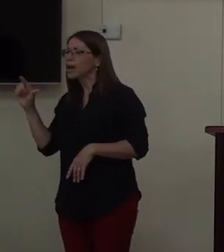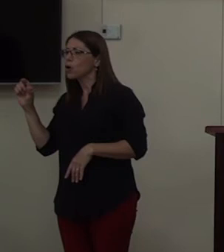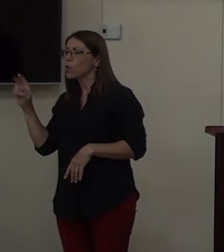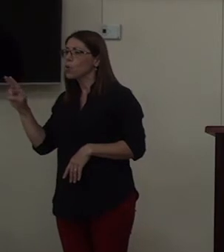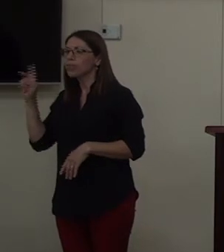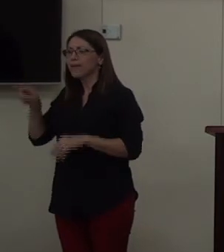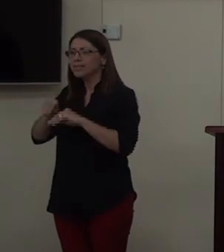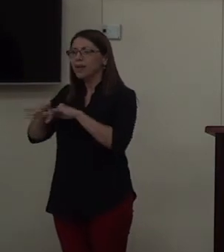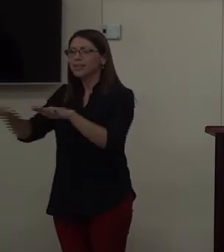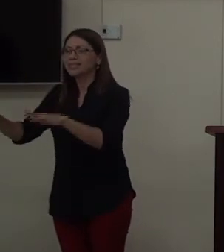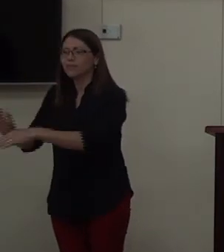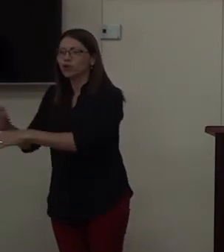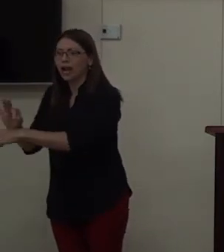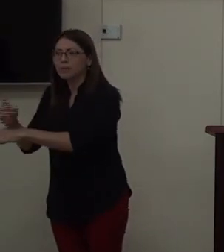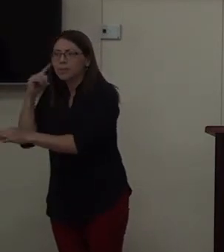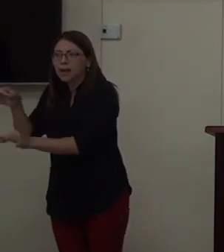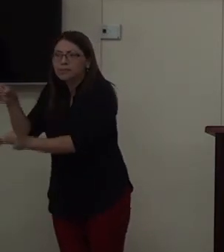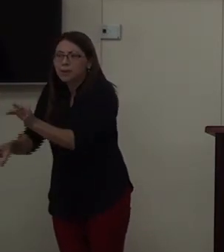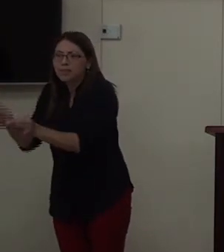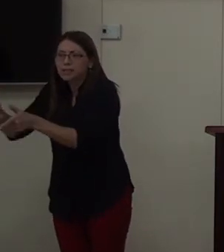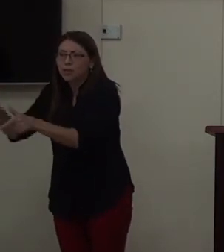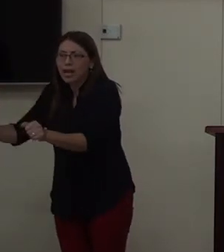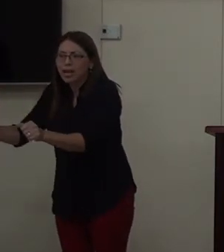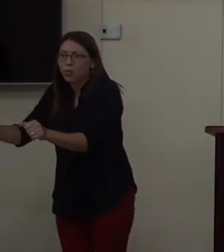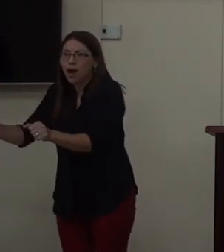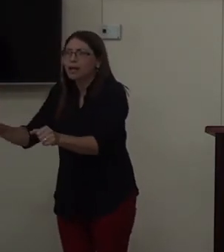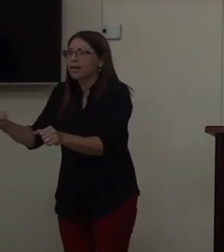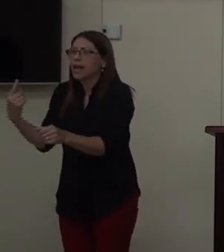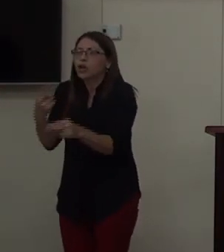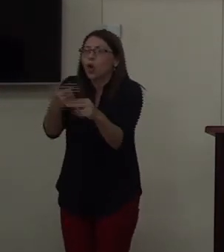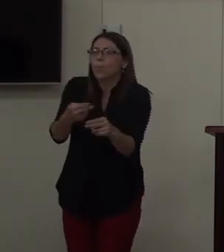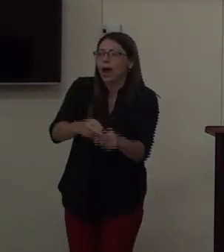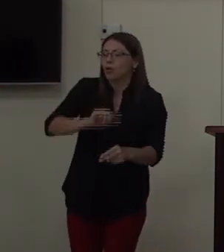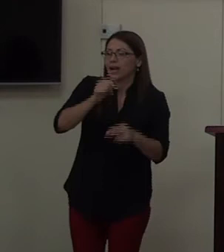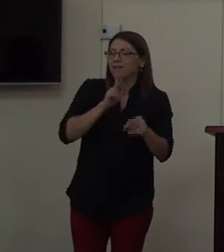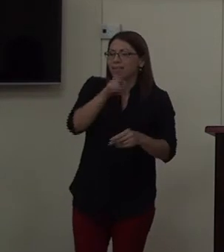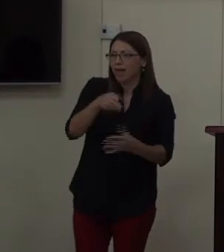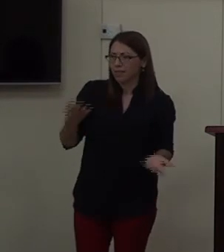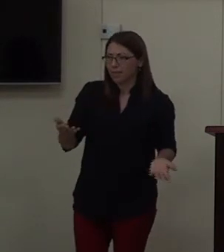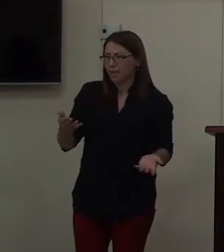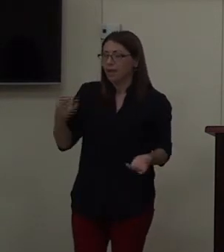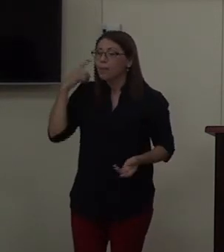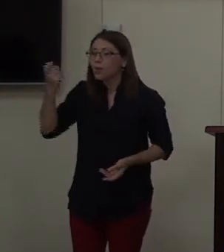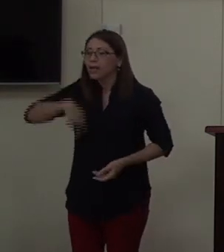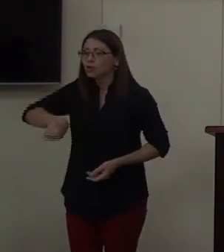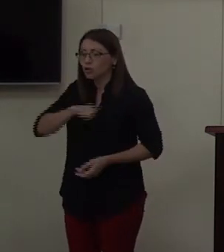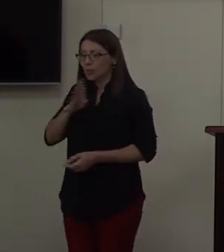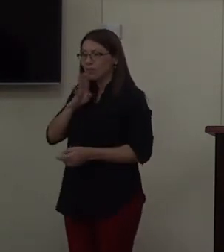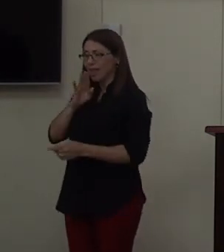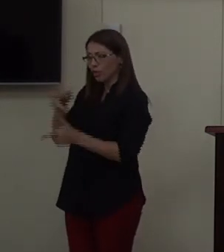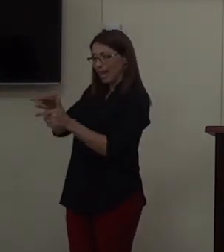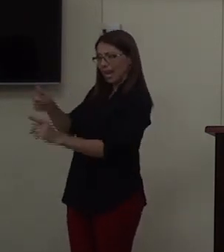funcionalmente para ser simplemente una lengua en la que se nombra otra realidad? Es decir, porque estamos hablando entonces de la lengua per se. Lo